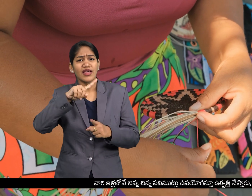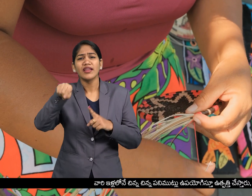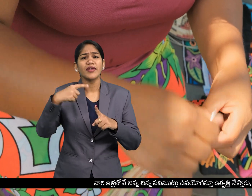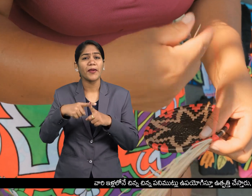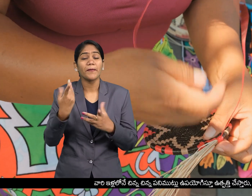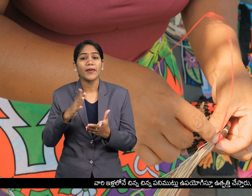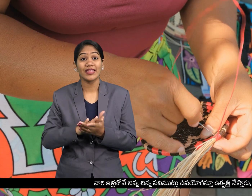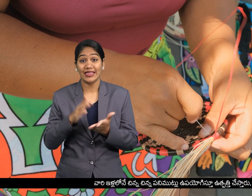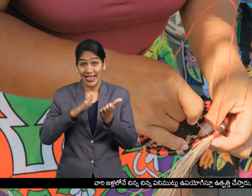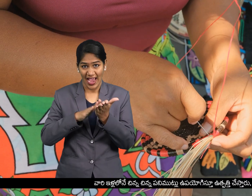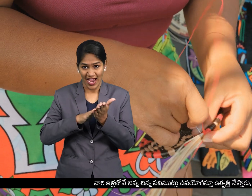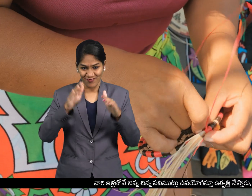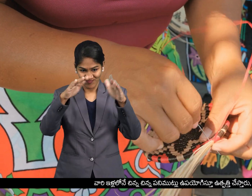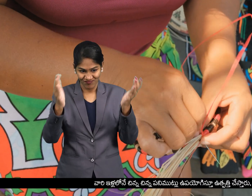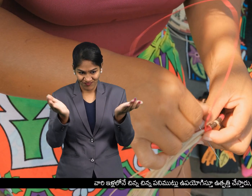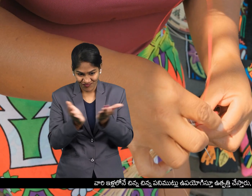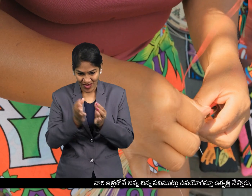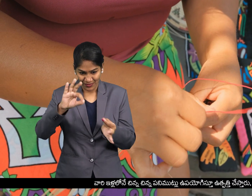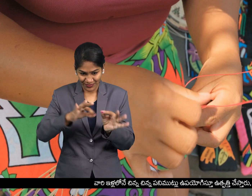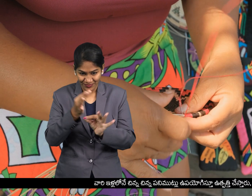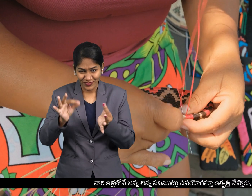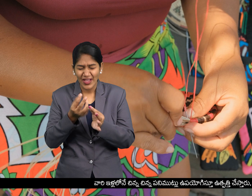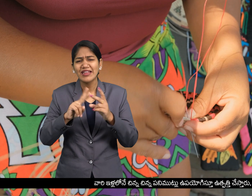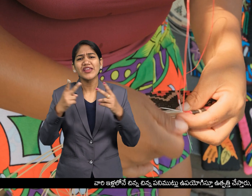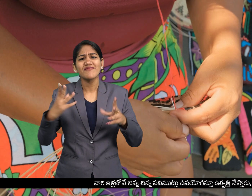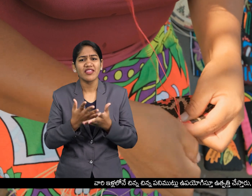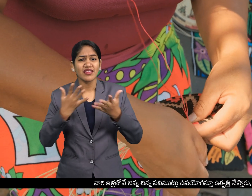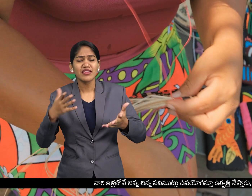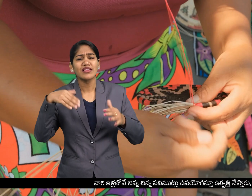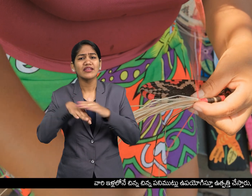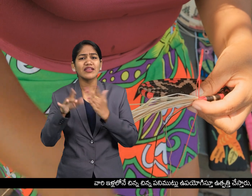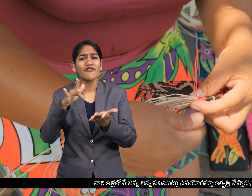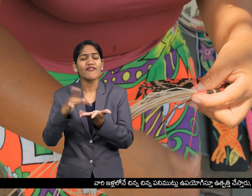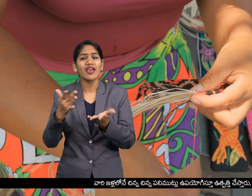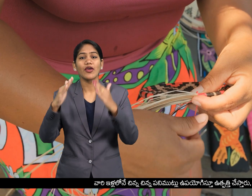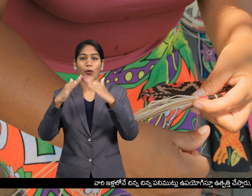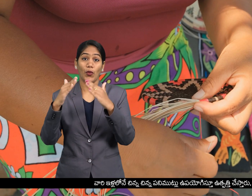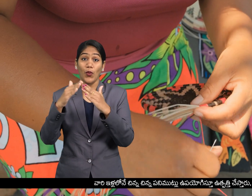వారి ఇళ్లలోనే చిన్న చిన్న పనిముట్లు ఉపయోగిస్తూ ఉత్పత్తి చేస్తారు,